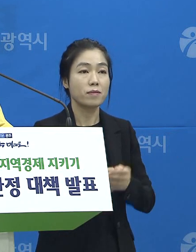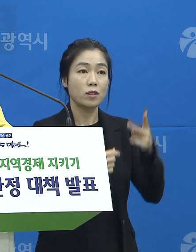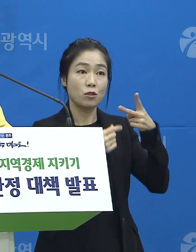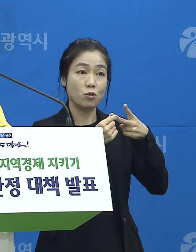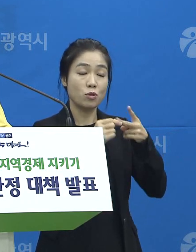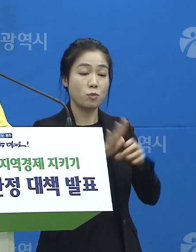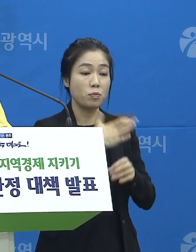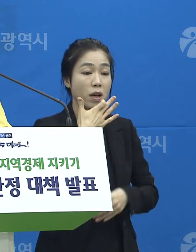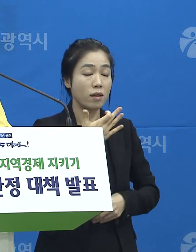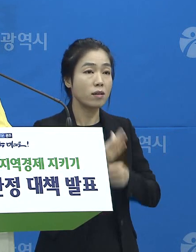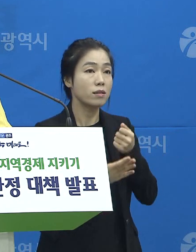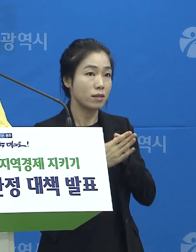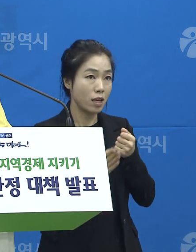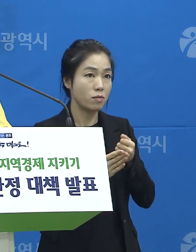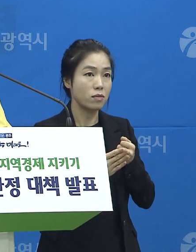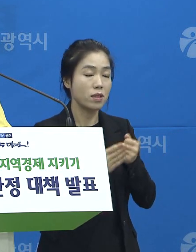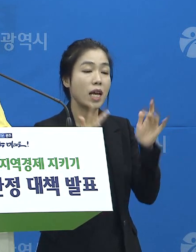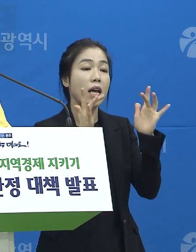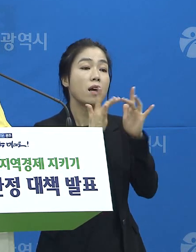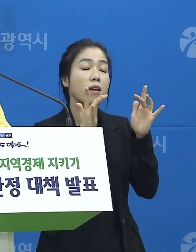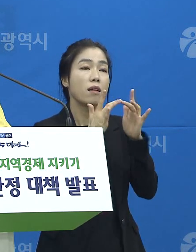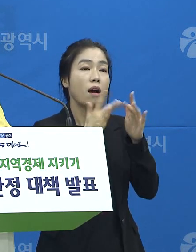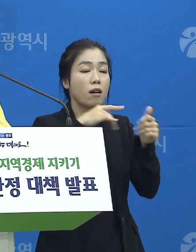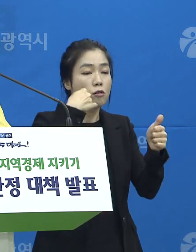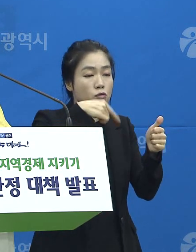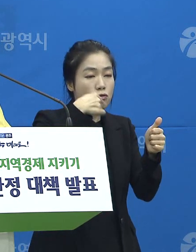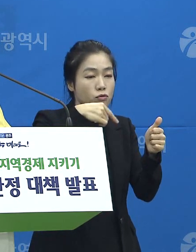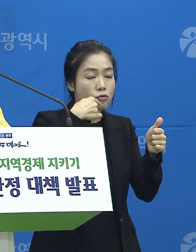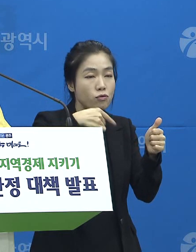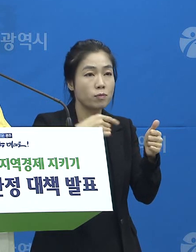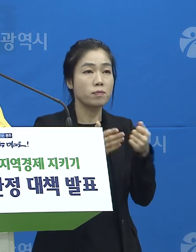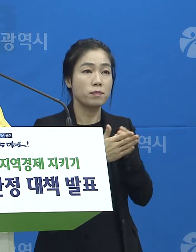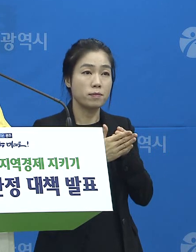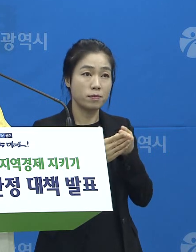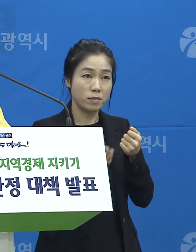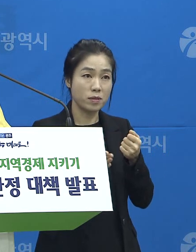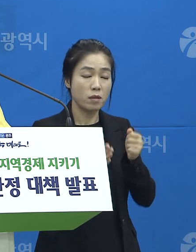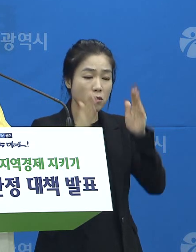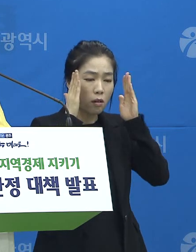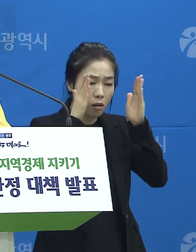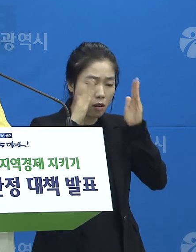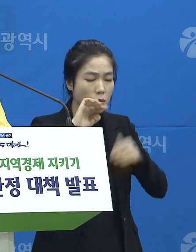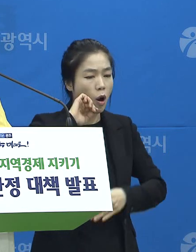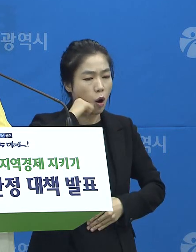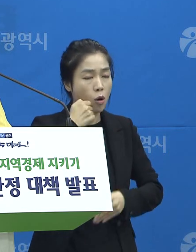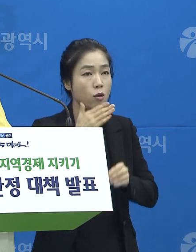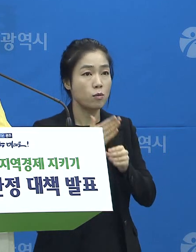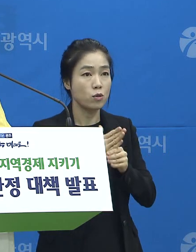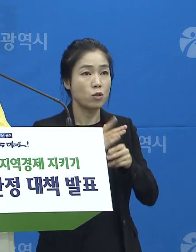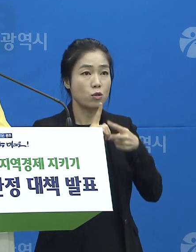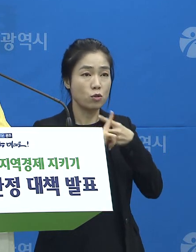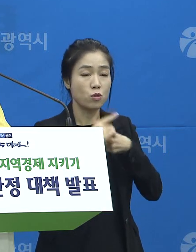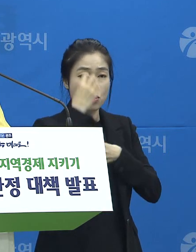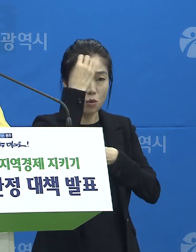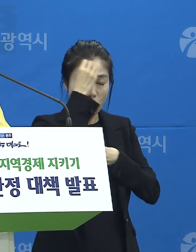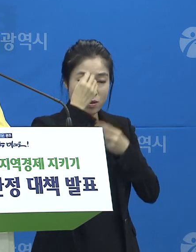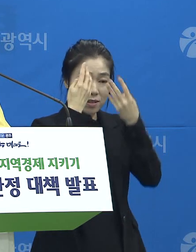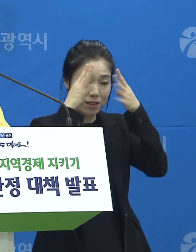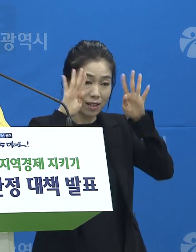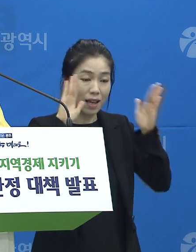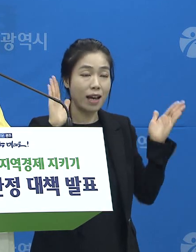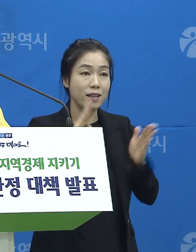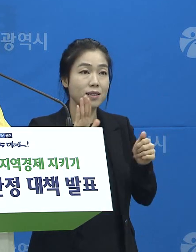둘째, 코로나19로 인한 비대면 원격 수업 등으로 학업에 어려움을 겪고 있는